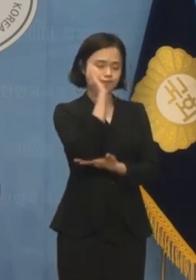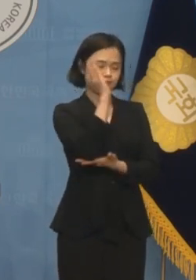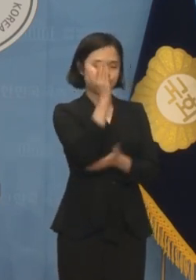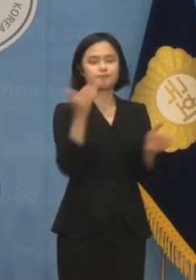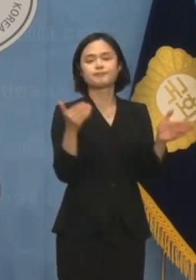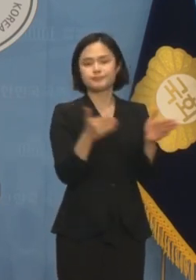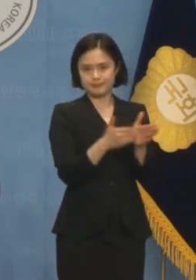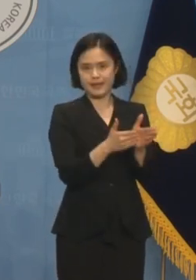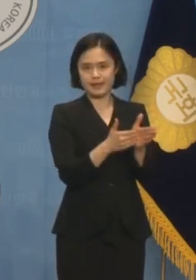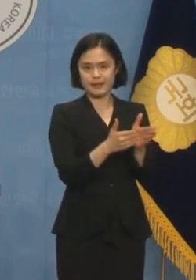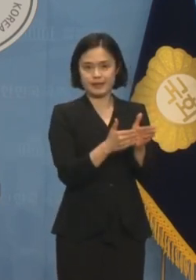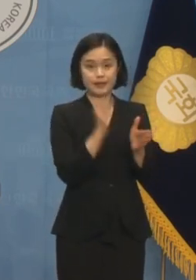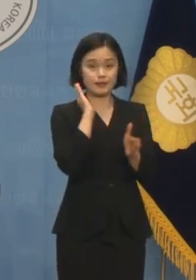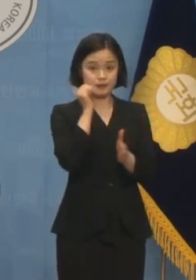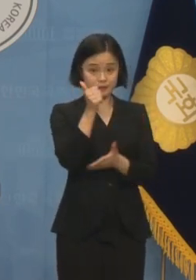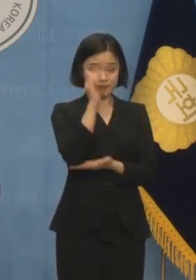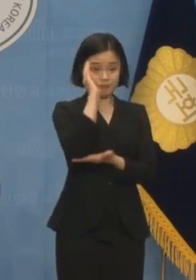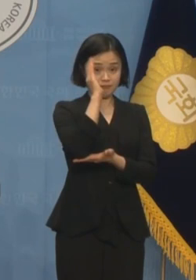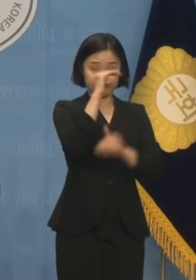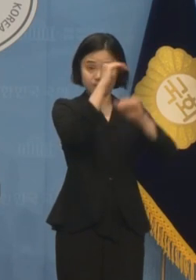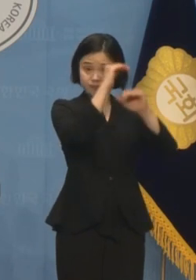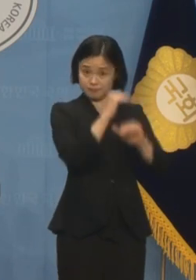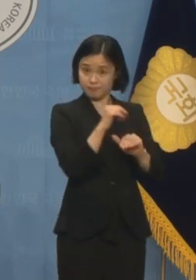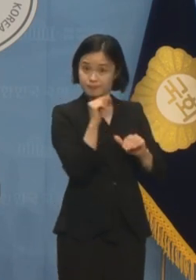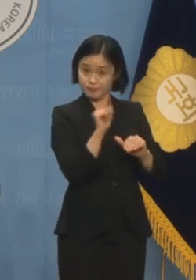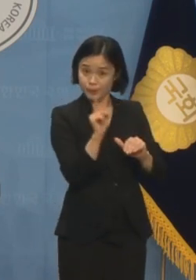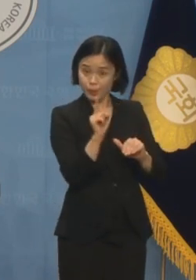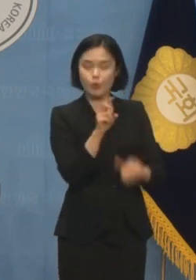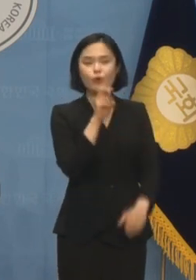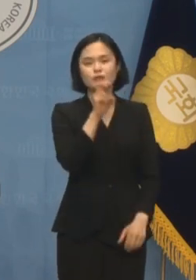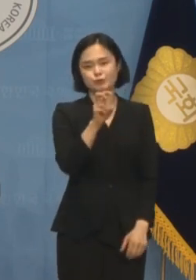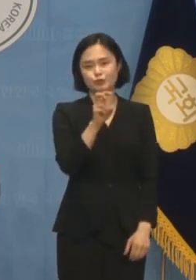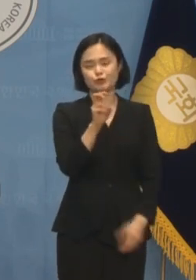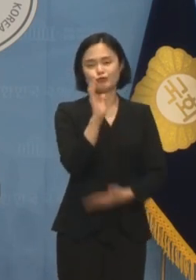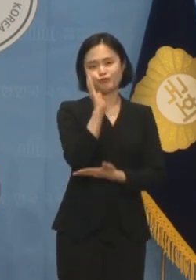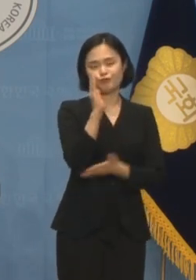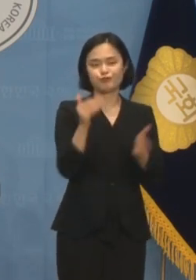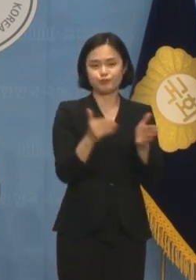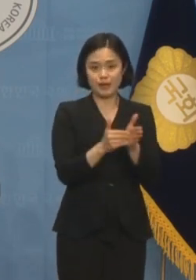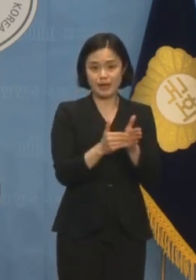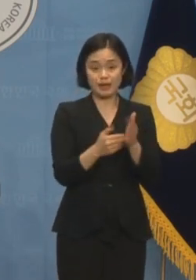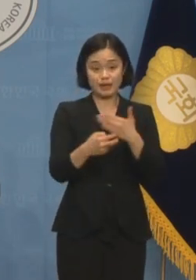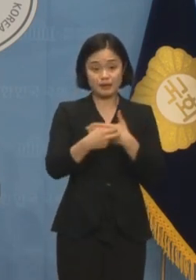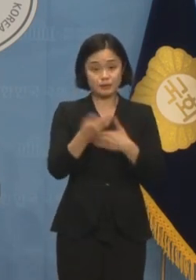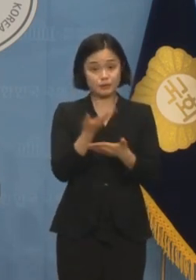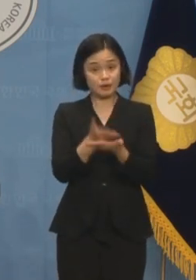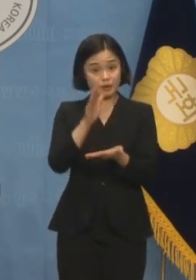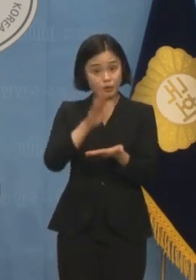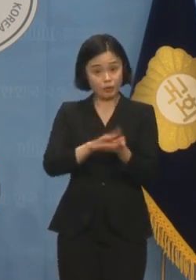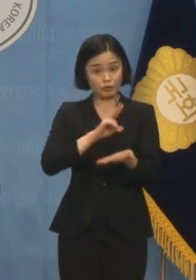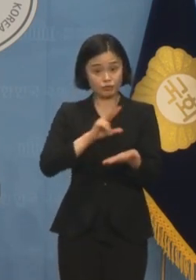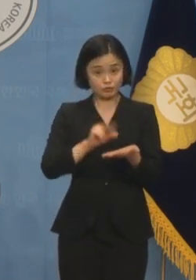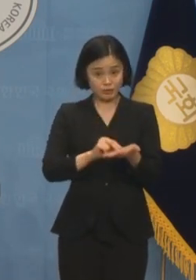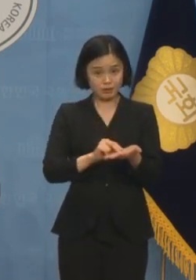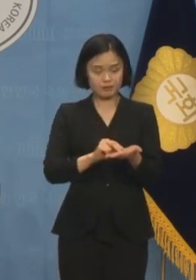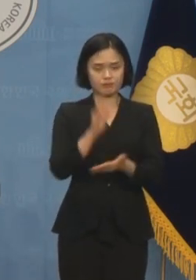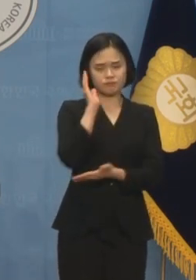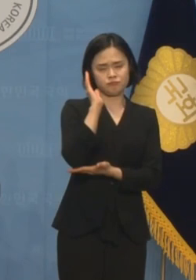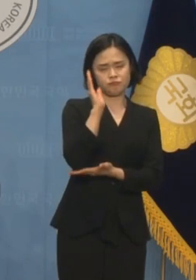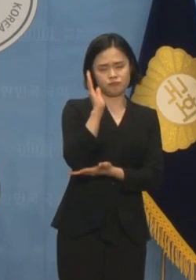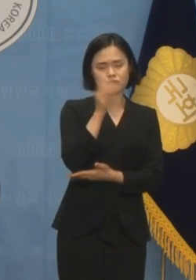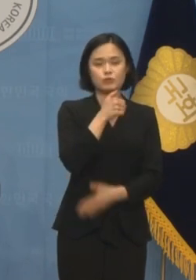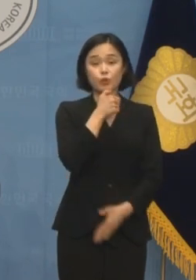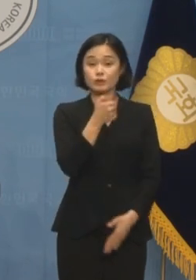윤 대통령의 모두 발언은 20분 남짓 있었습니다. 의료개혁 주제 하나만으로도 51분을 썼던